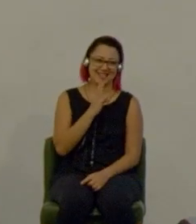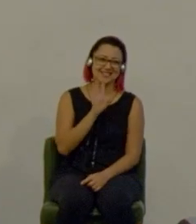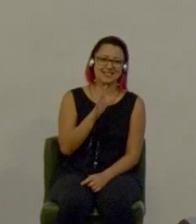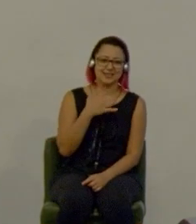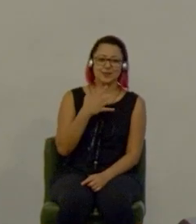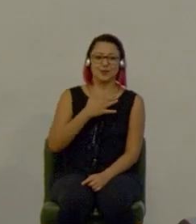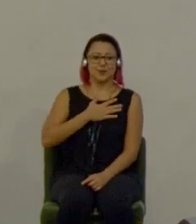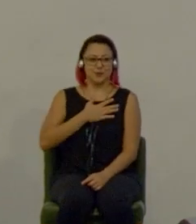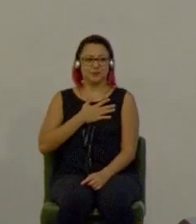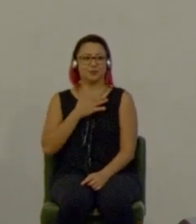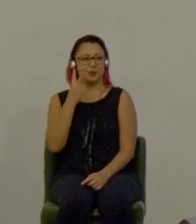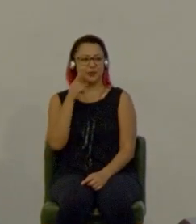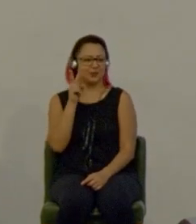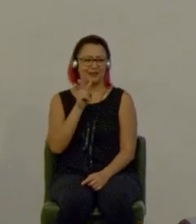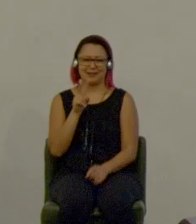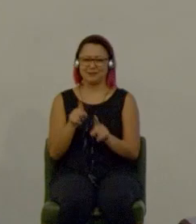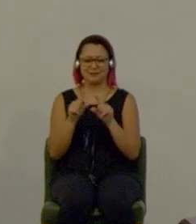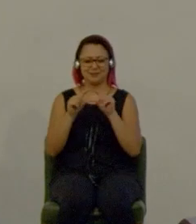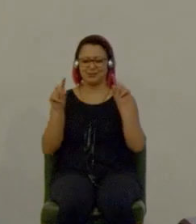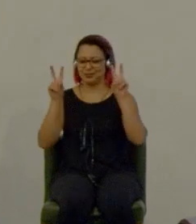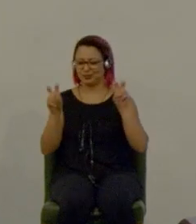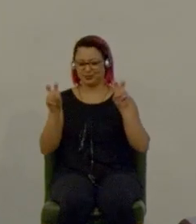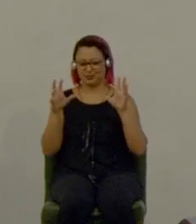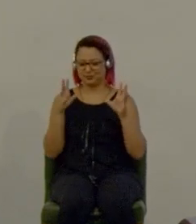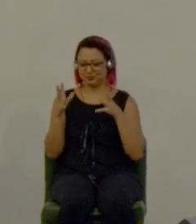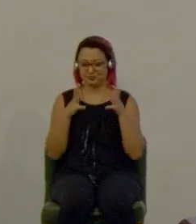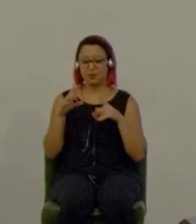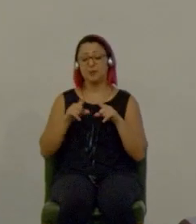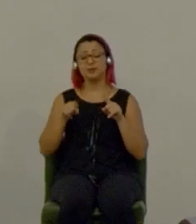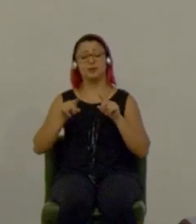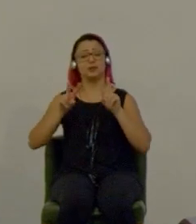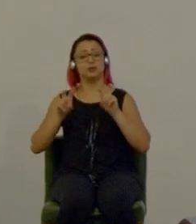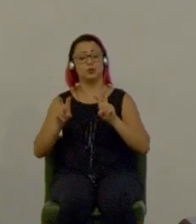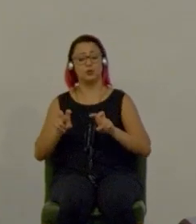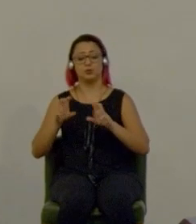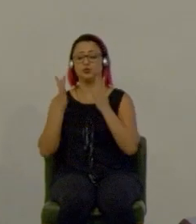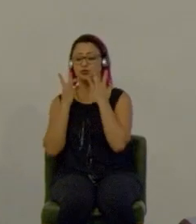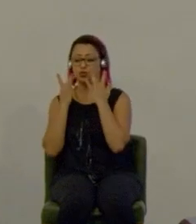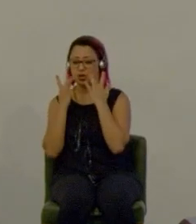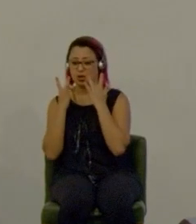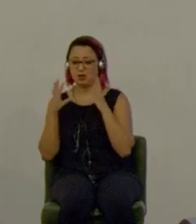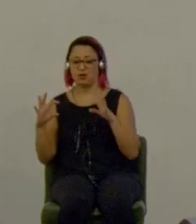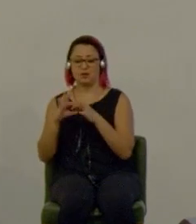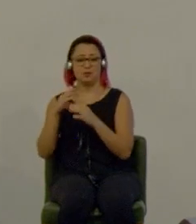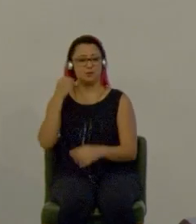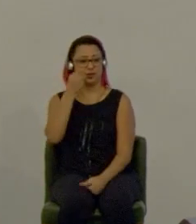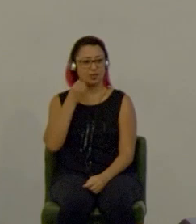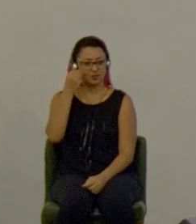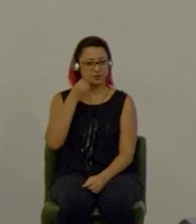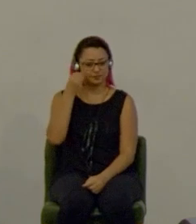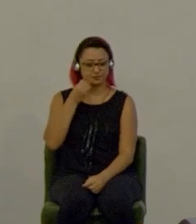c'est un texte sur le théâtre de l'expérience, quelque chose comme ça. La dernière phrase, c'est un petit dialogue